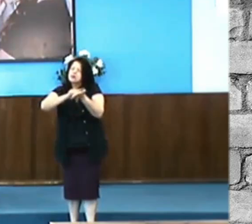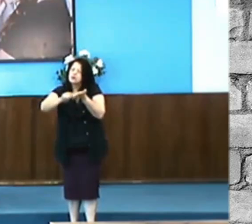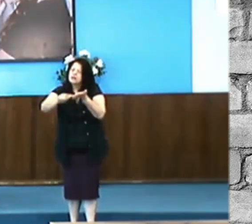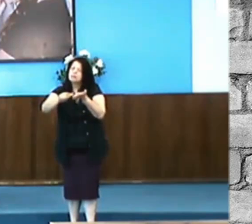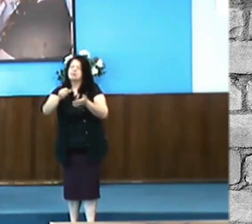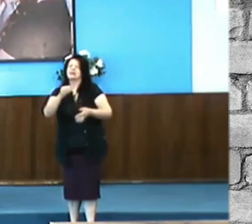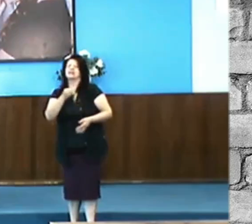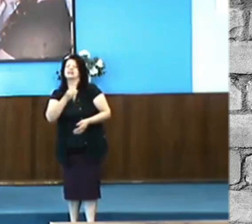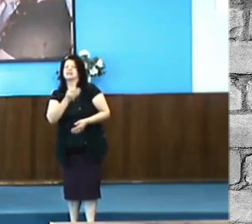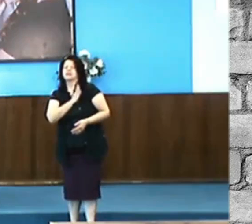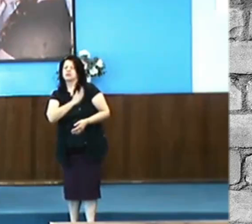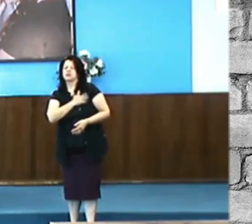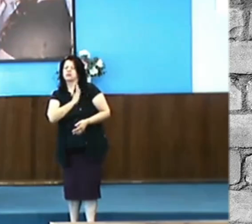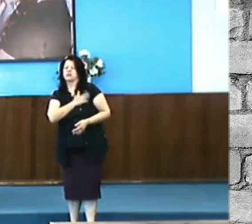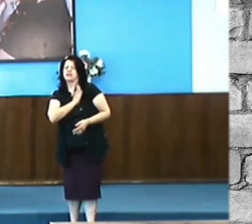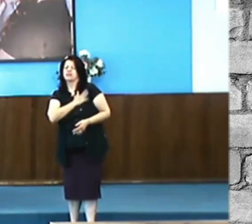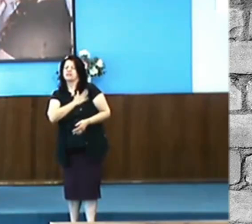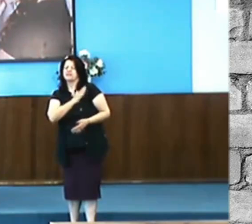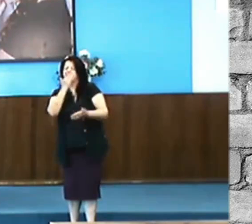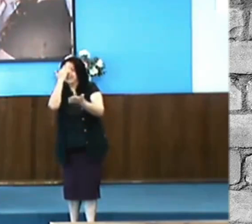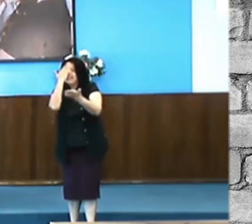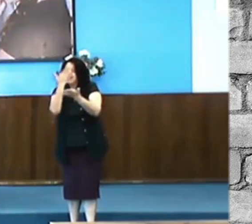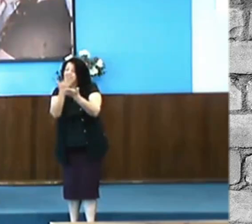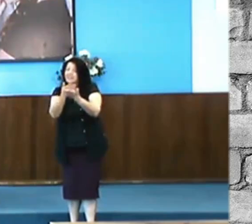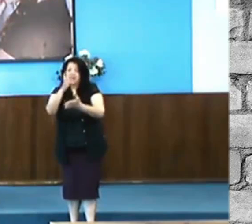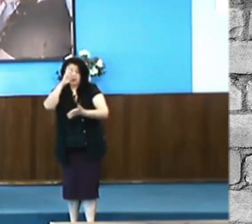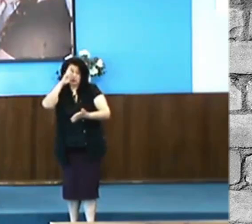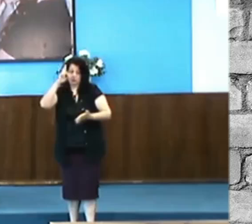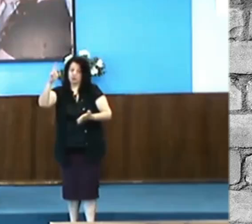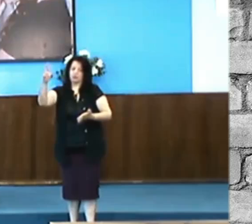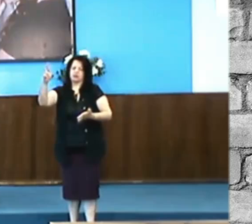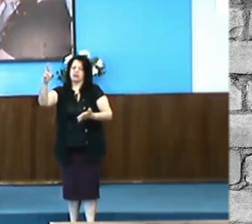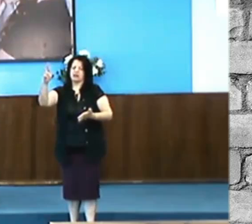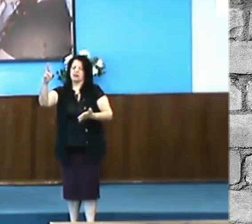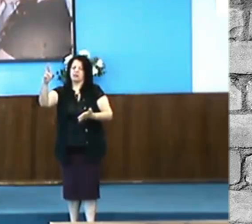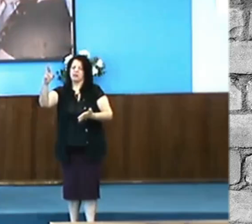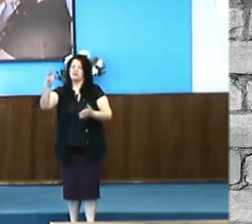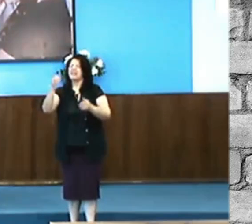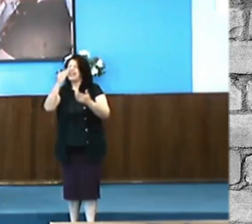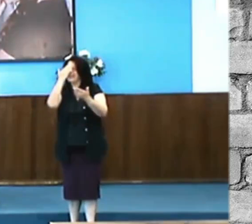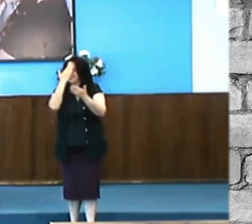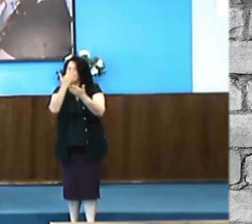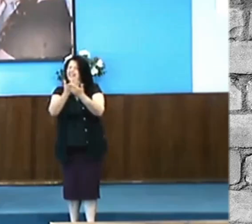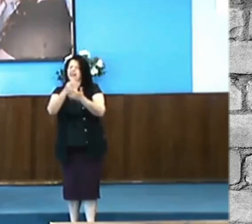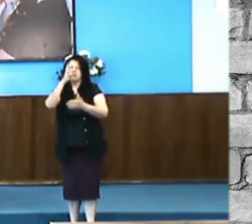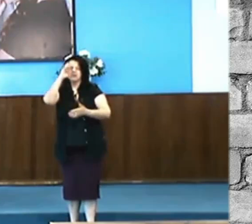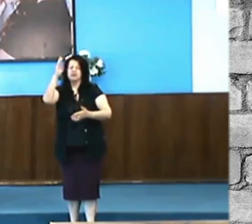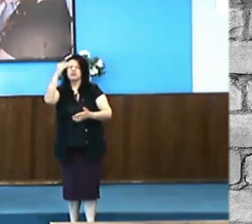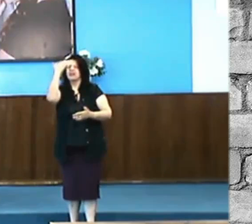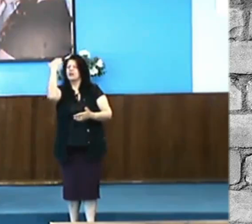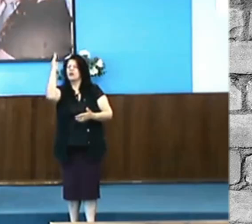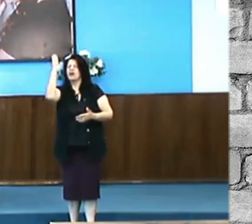Senhor, nós cremos em Ti, cremos na suficiência de Jesus e da Sua obra. Cremos, ó Deus, em nome